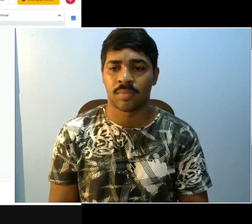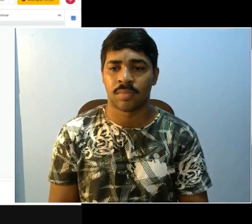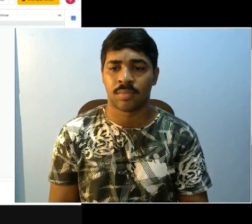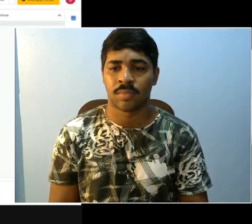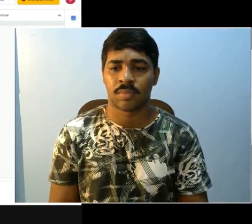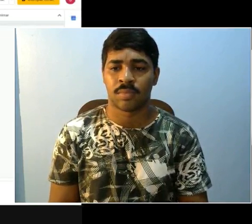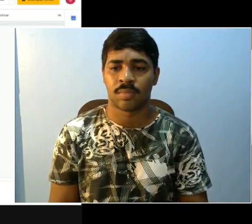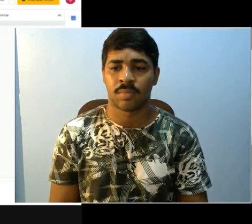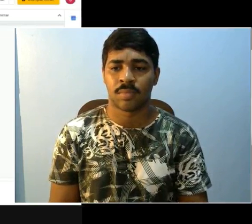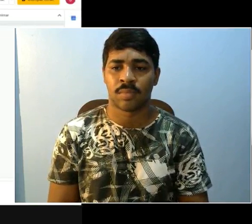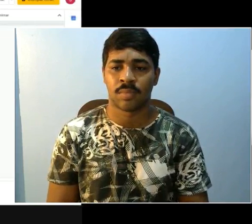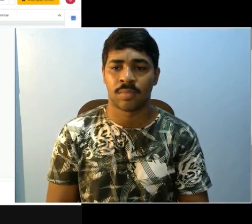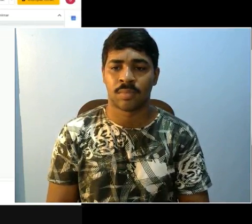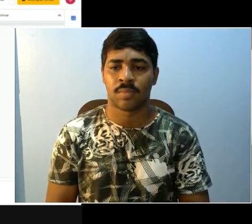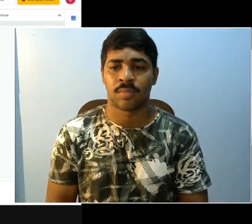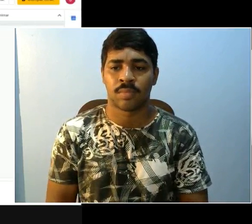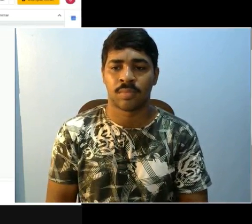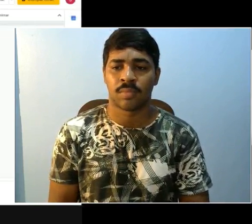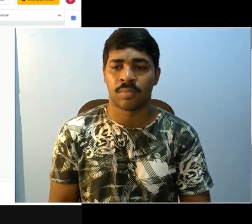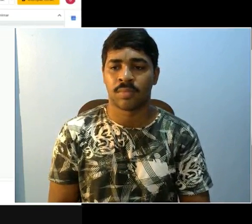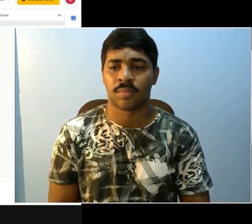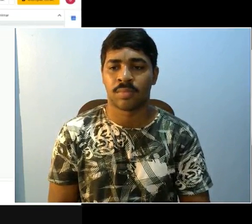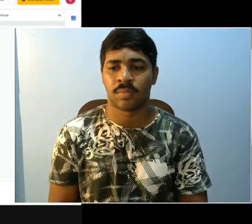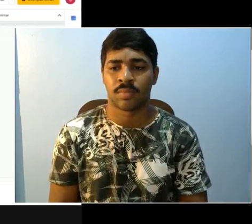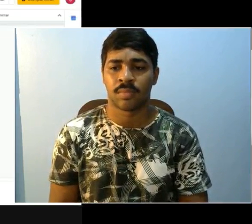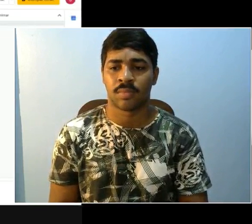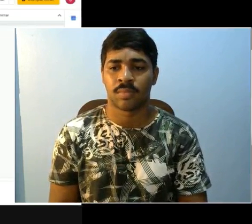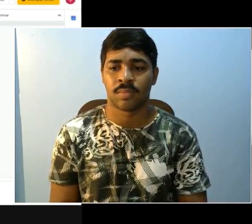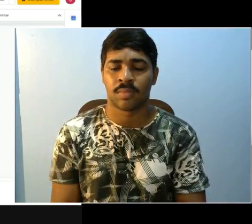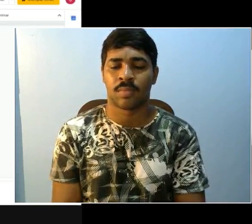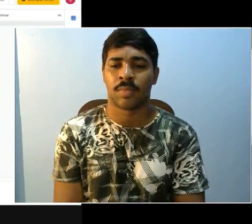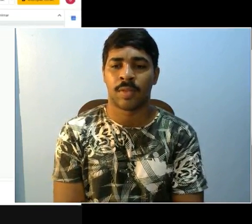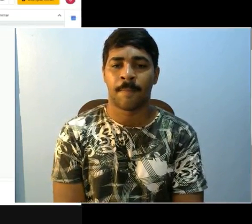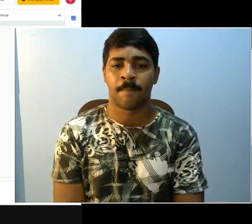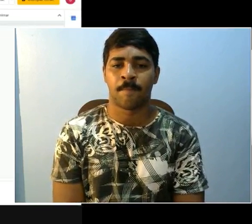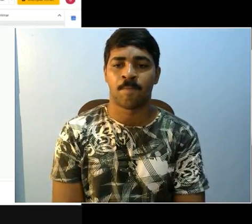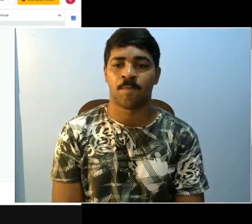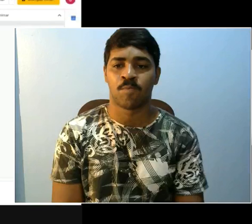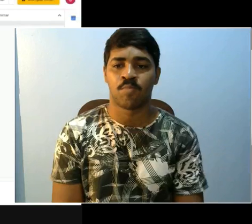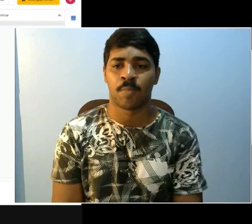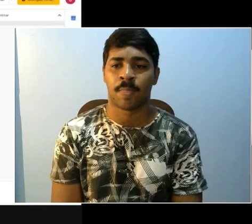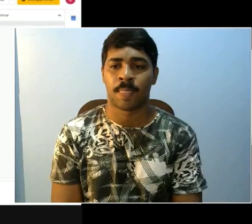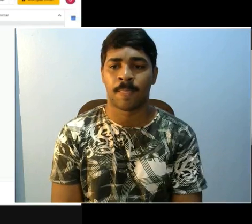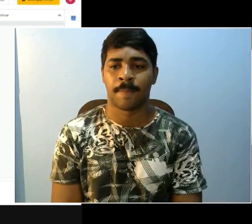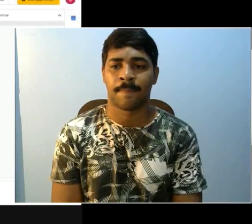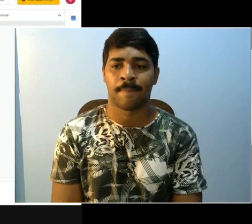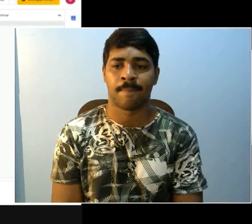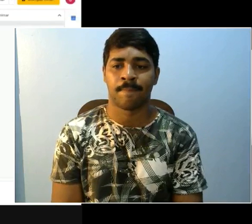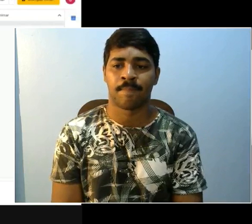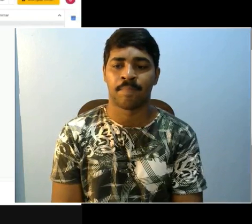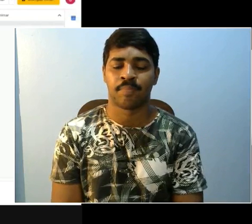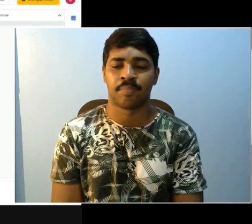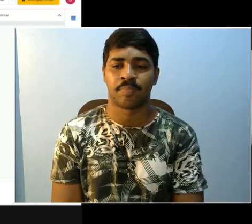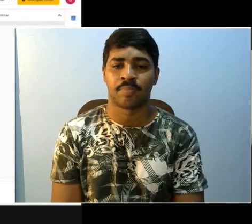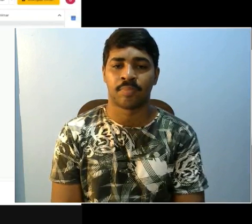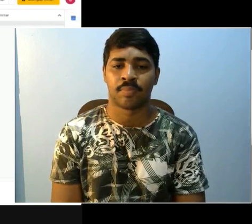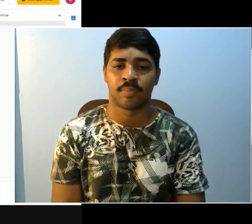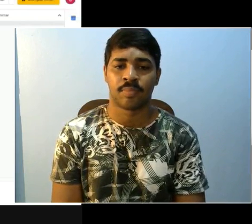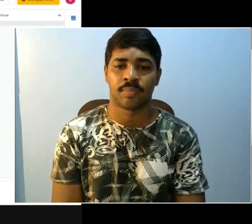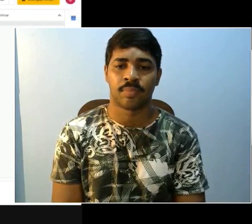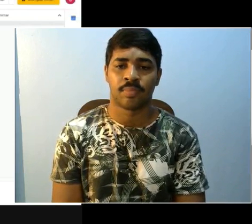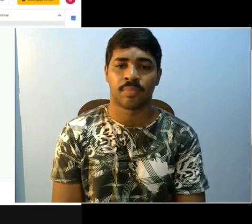Tá. Então, o que que acontece? Essa força F aqui, ó, é a força com que